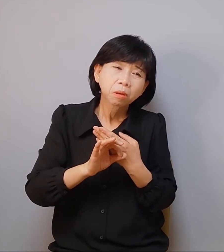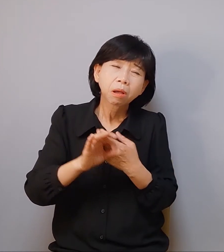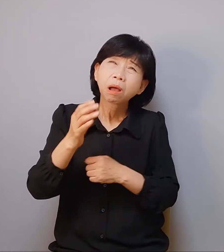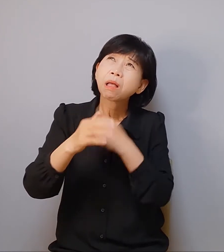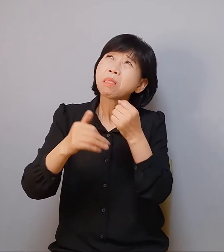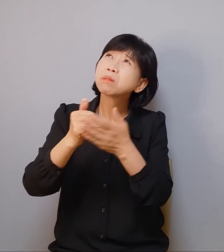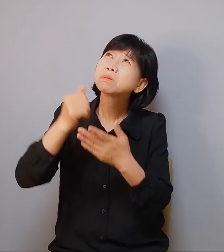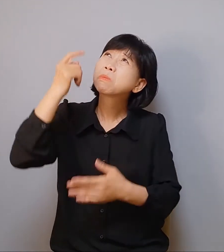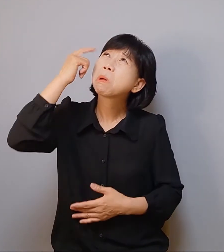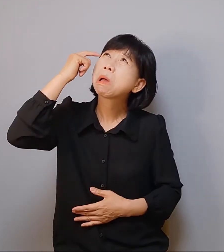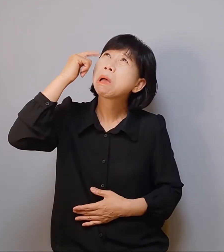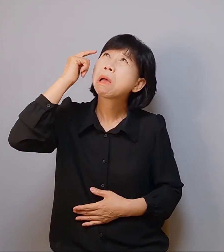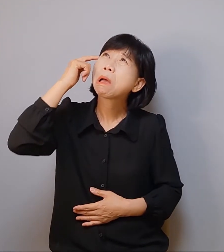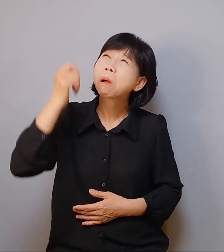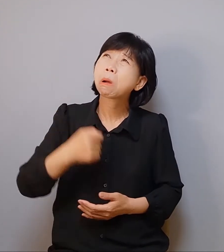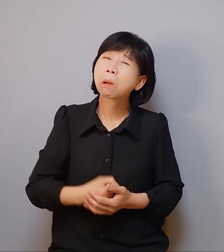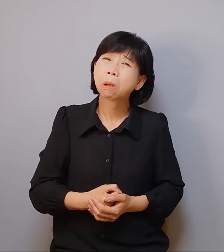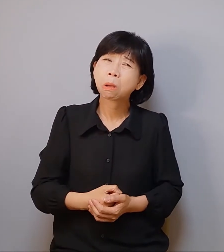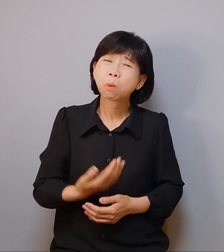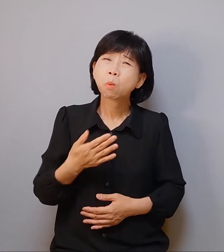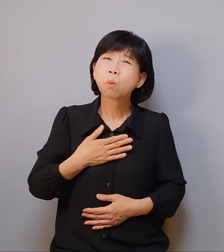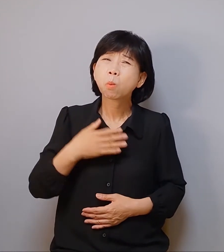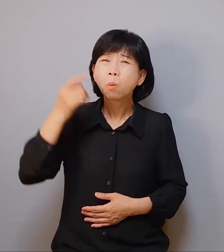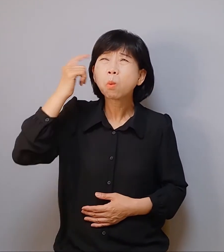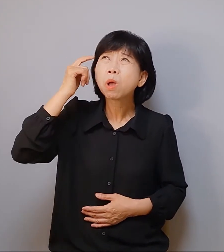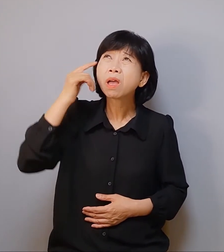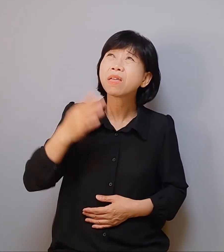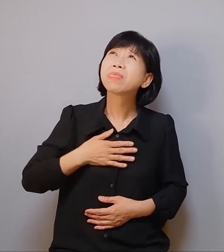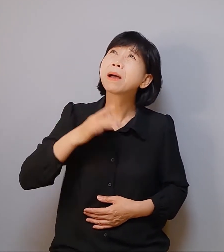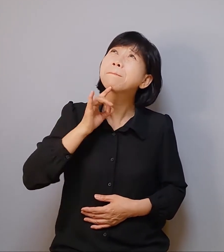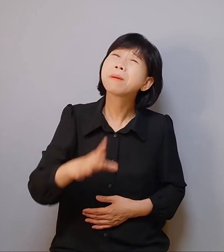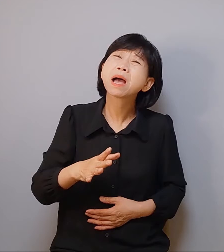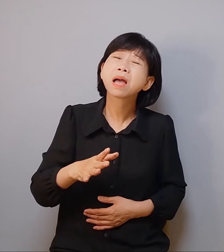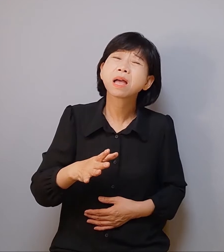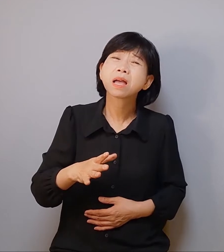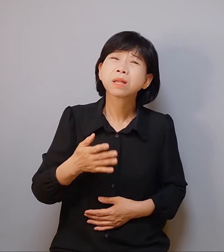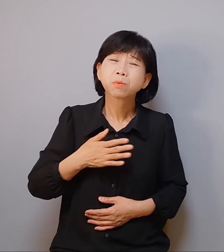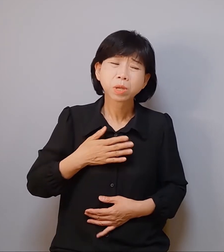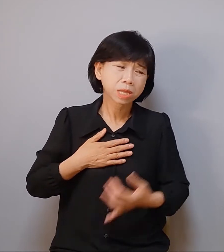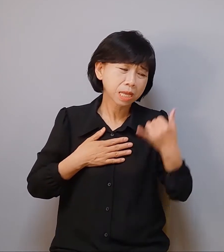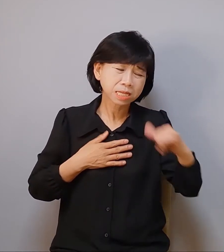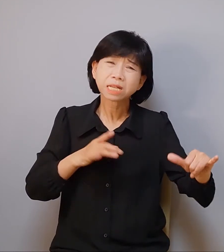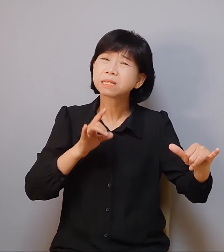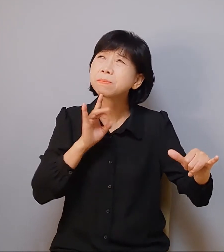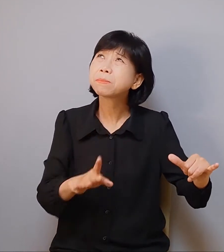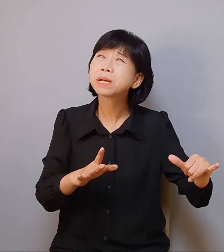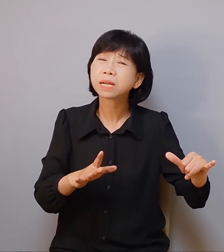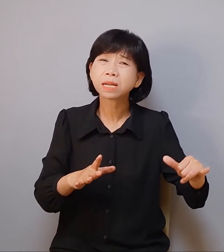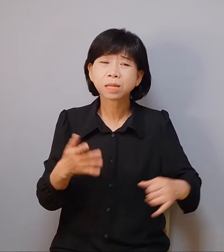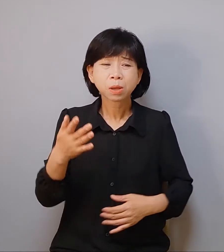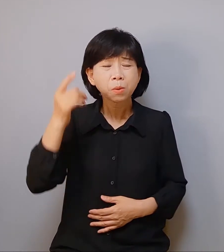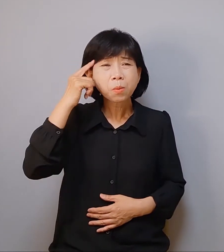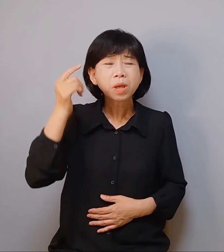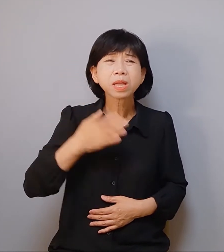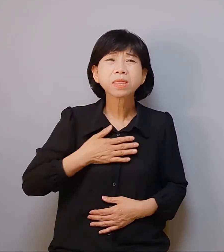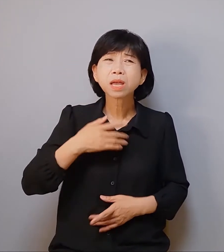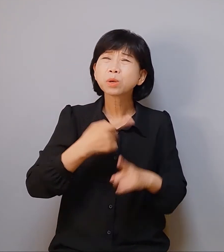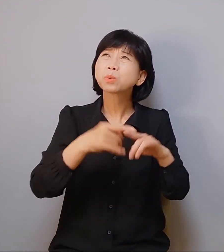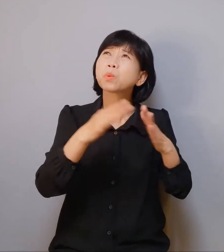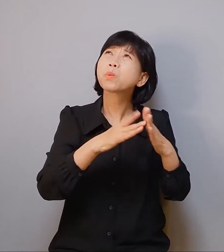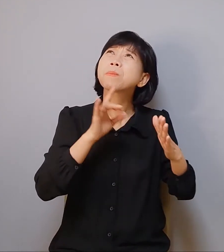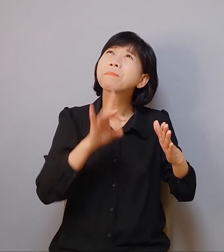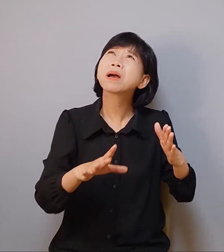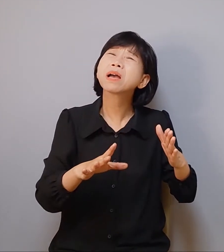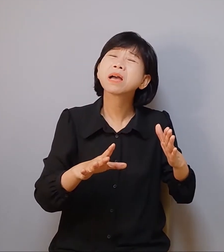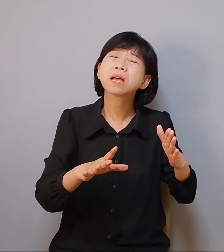왜 하필 내 자식이에요? 왜 하필 우리예요? 왜 하필 우리 사랑방? 왜 하필 우리 교회예요? 왜 하필 우리 나라입니까? 왜